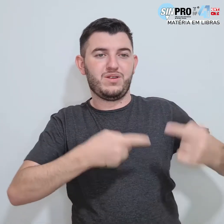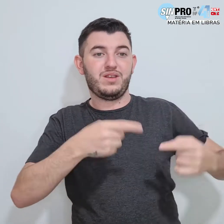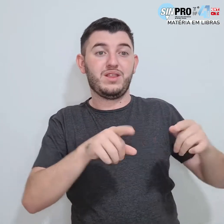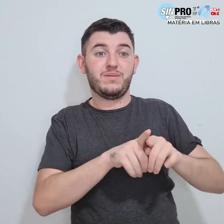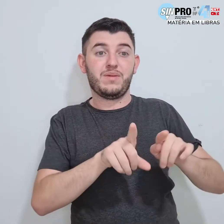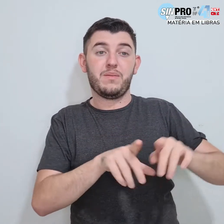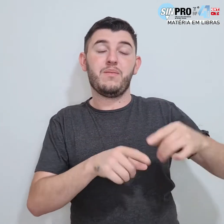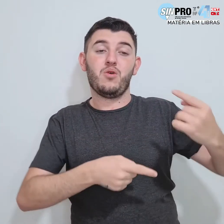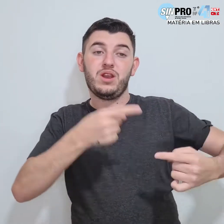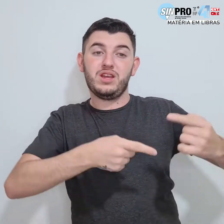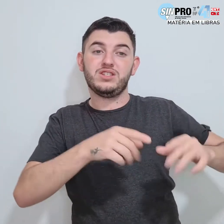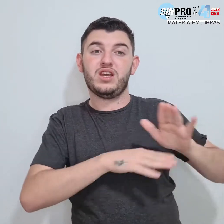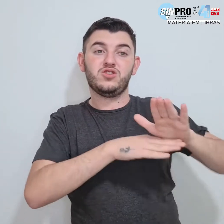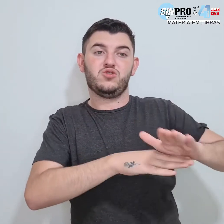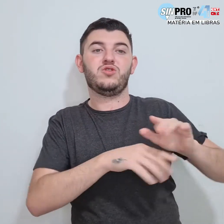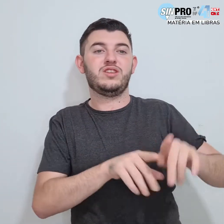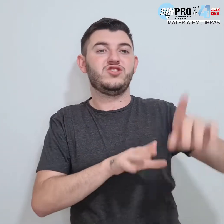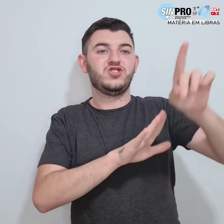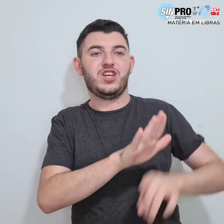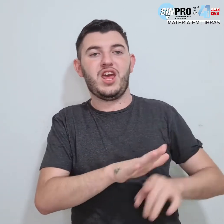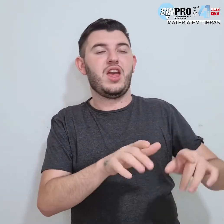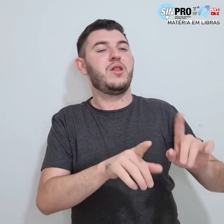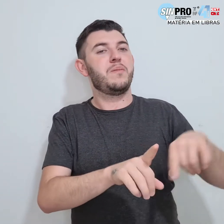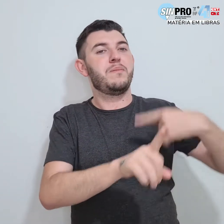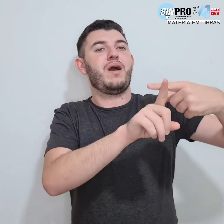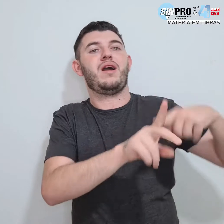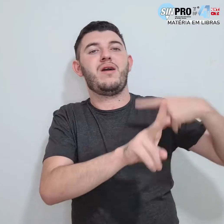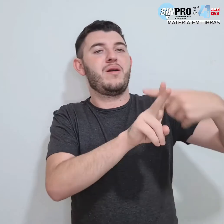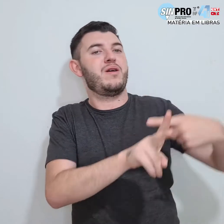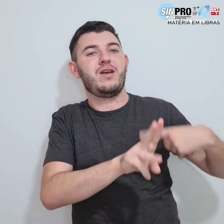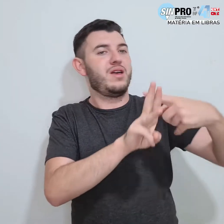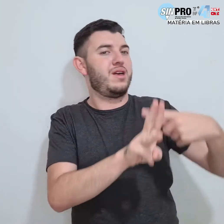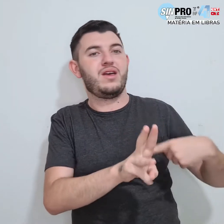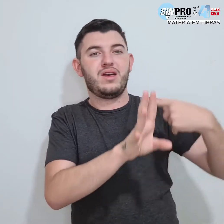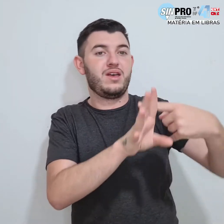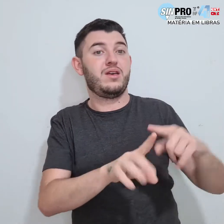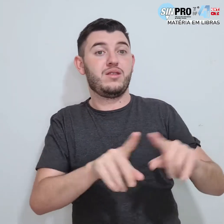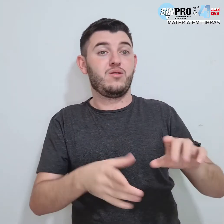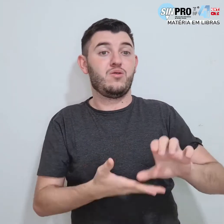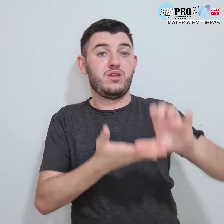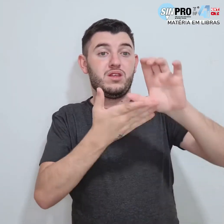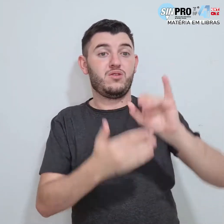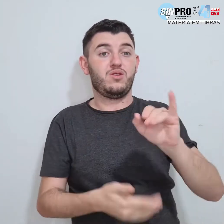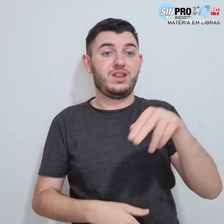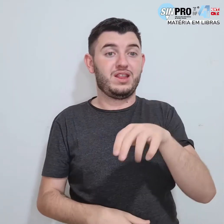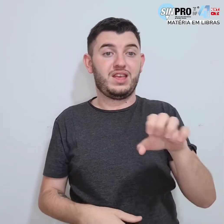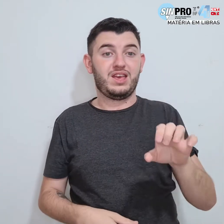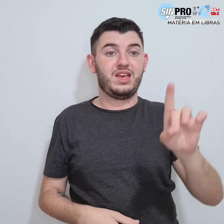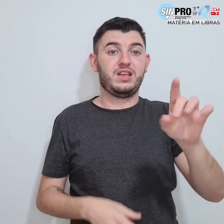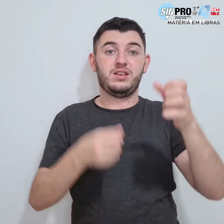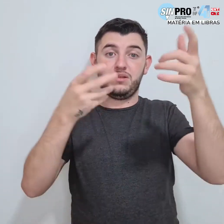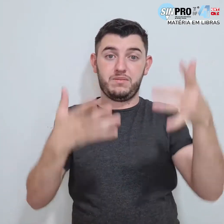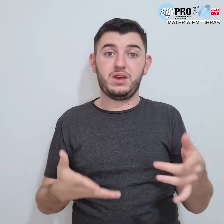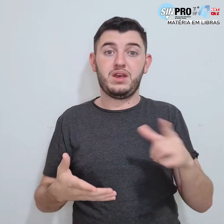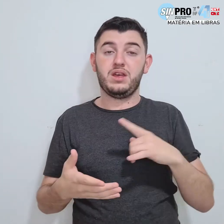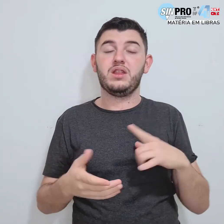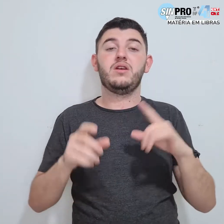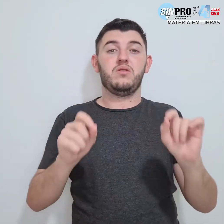de direitos e a avaliação do conselheiro do INEED tem respaldo nos resultados evidentes na construção de um